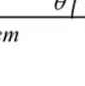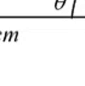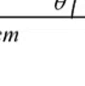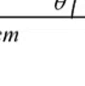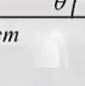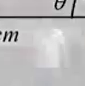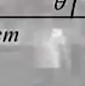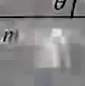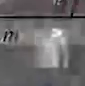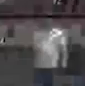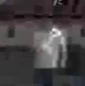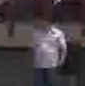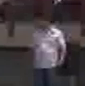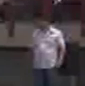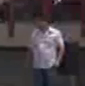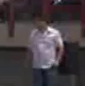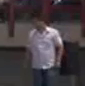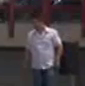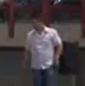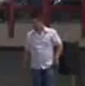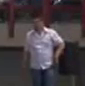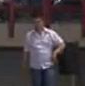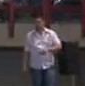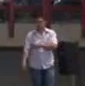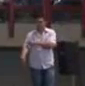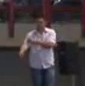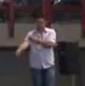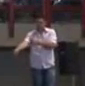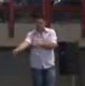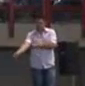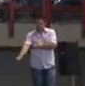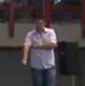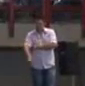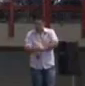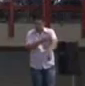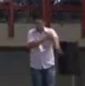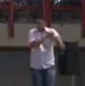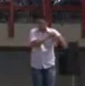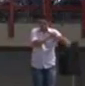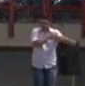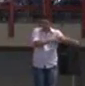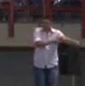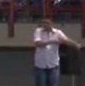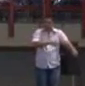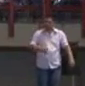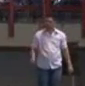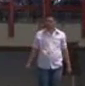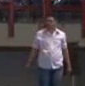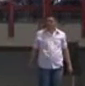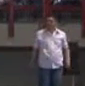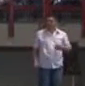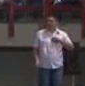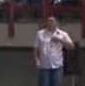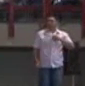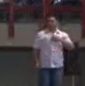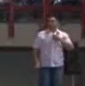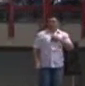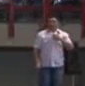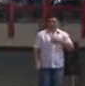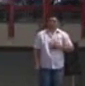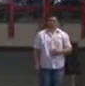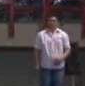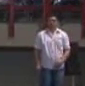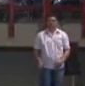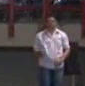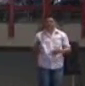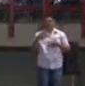sobre 4. Beleza isso? Pronto. Então, isso foi só para a gente esquentar um pouquinho. O professor já está muito quente aqui, não precisa esquentar mais não, né? Mas eu estou dizendo